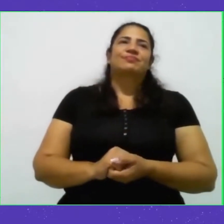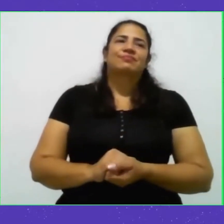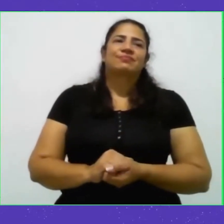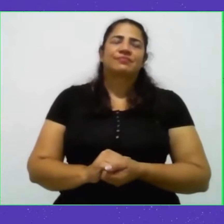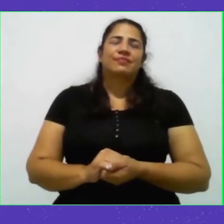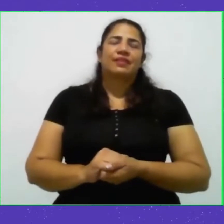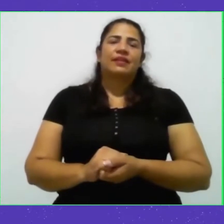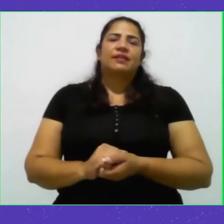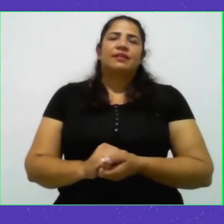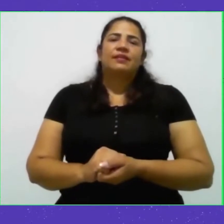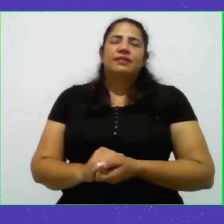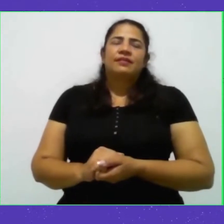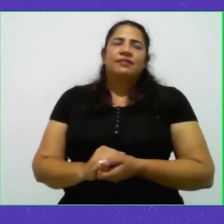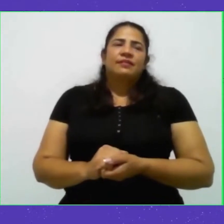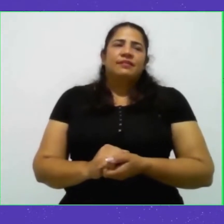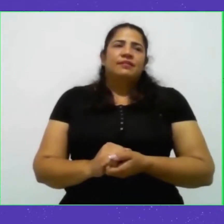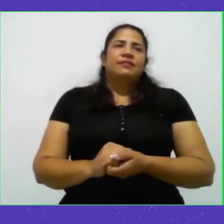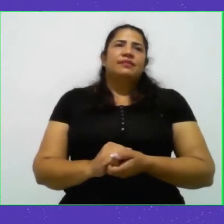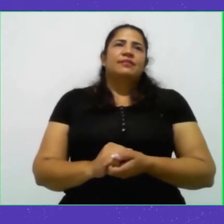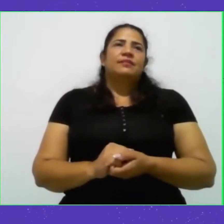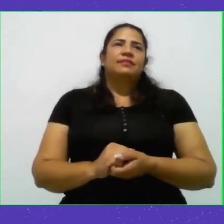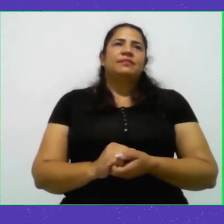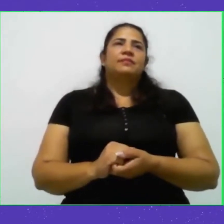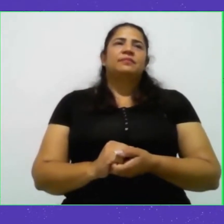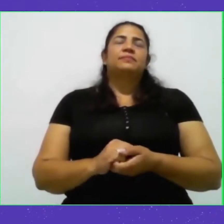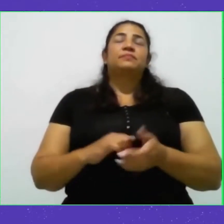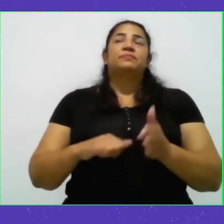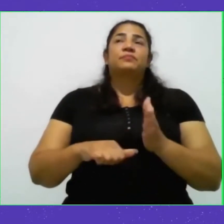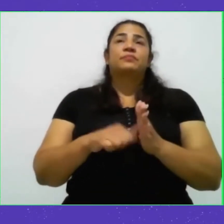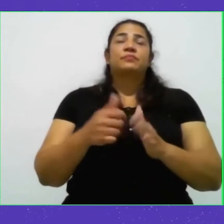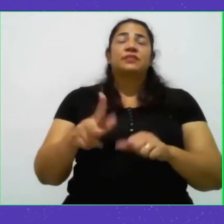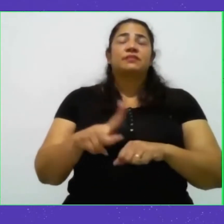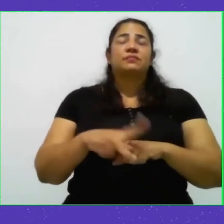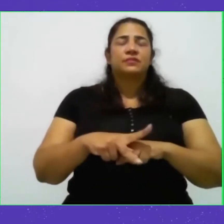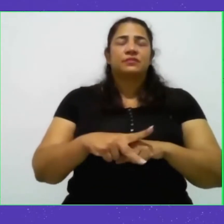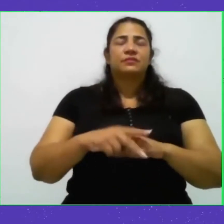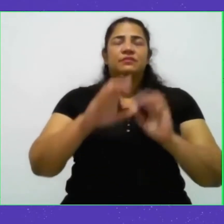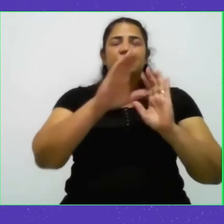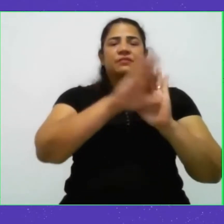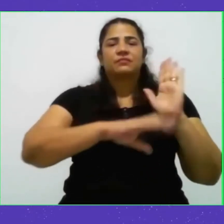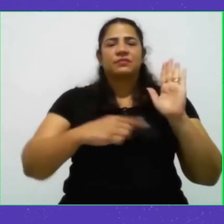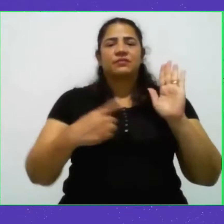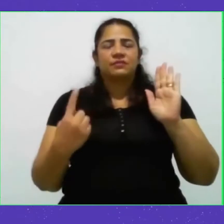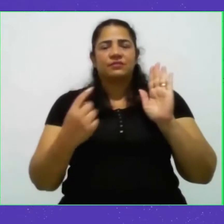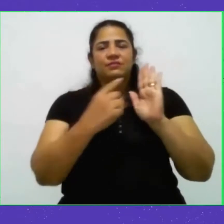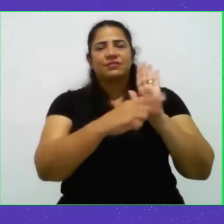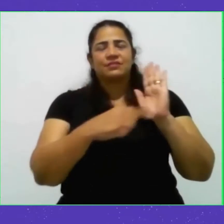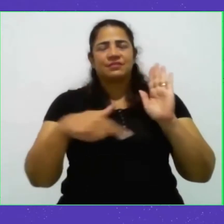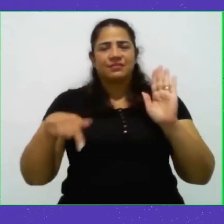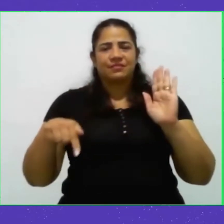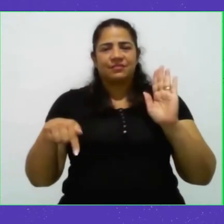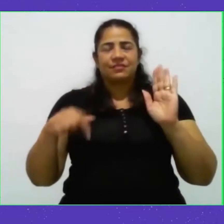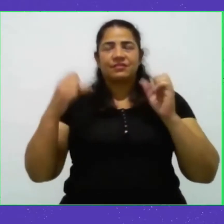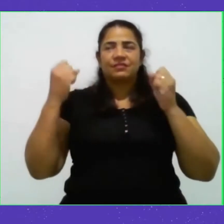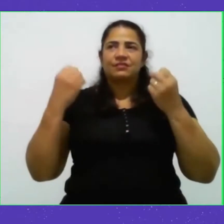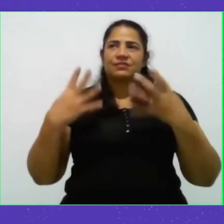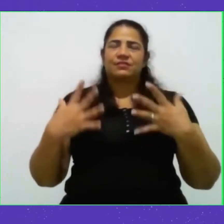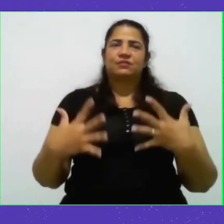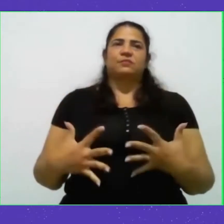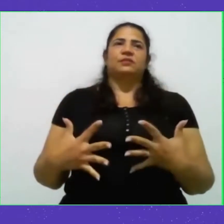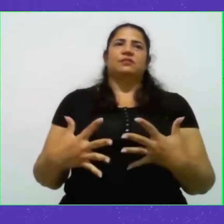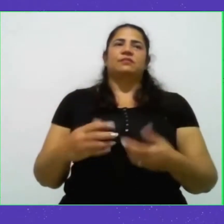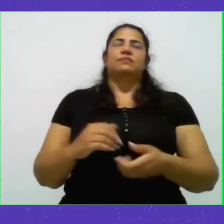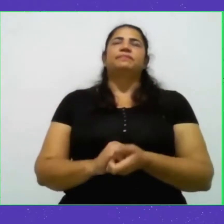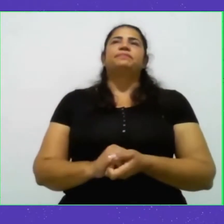Lá em 1 Pedro capítulo 1, versículo 7, diz assim: para que, uma vez,